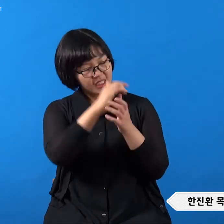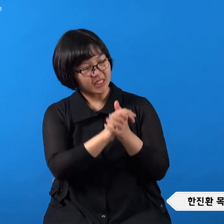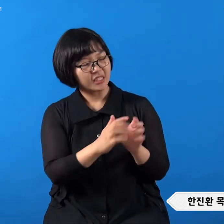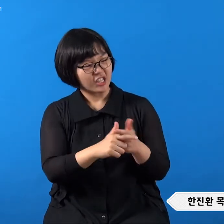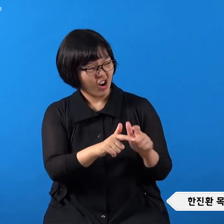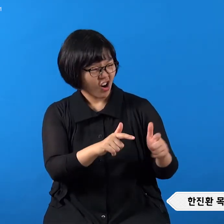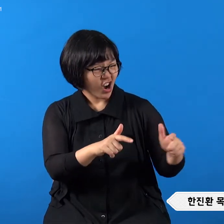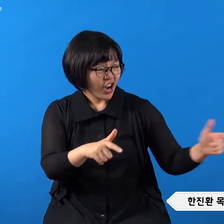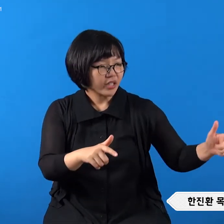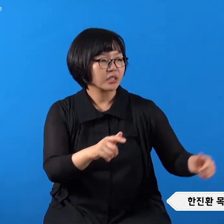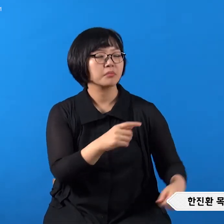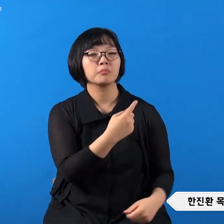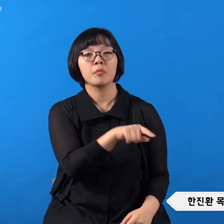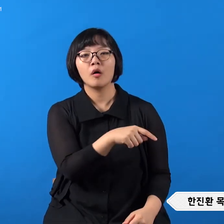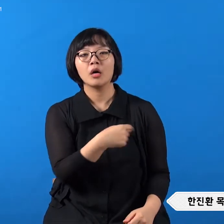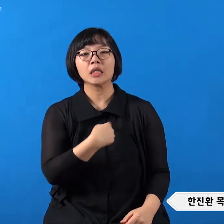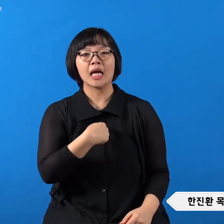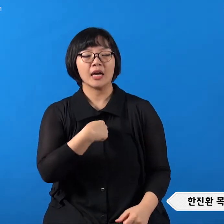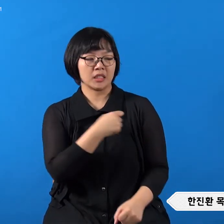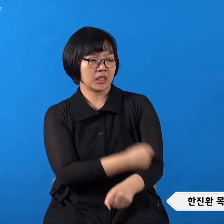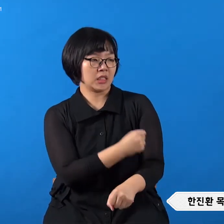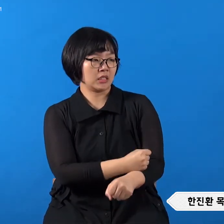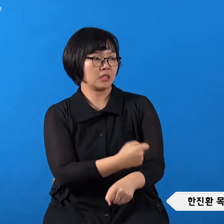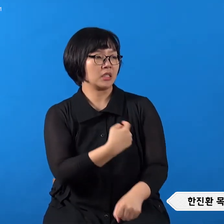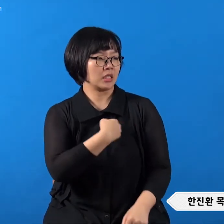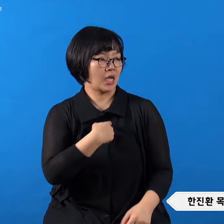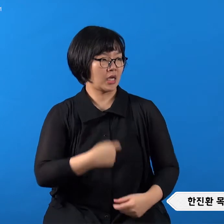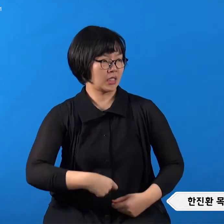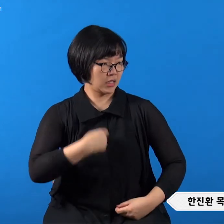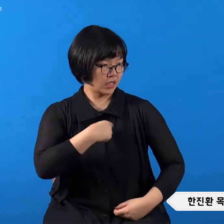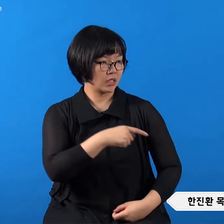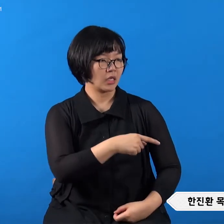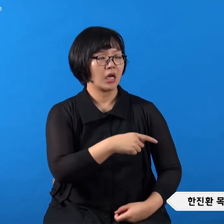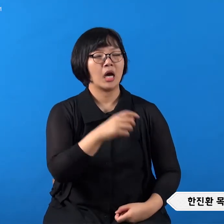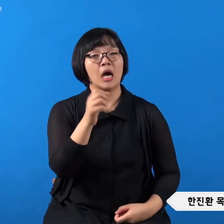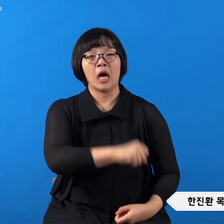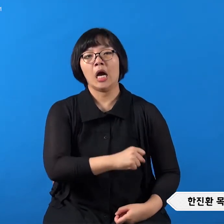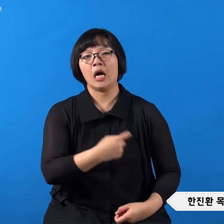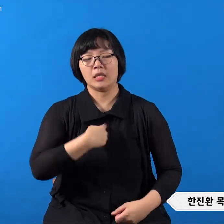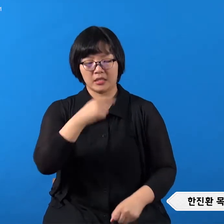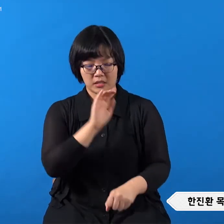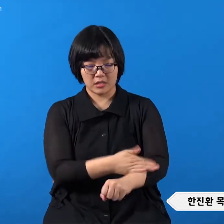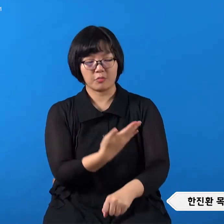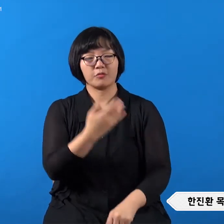하나님께 나아가려고 했던 것을 깨달았습니다. 그게 잘못인 것을 깨달았습니다.